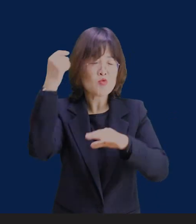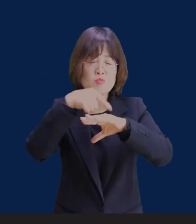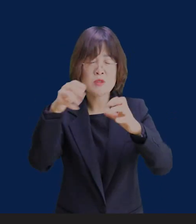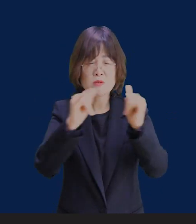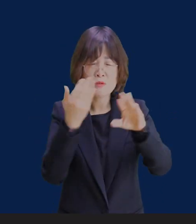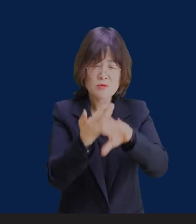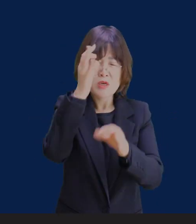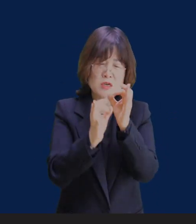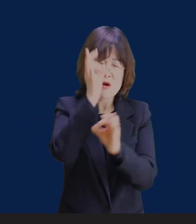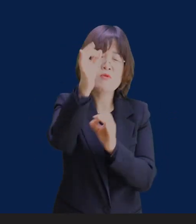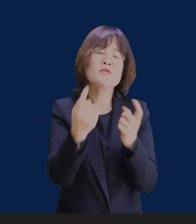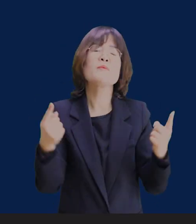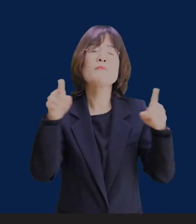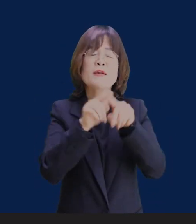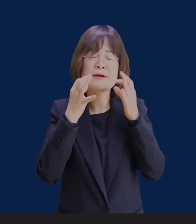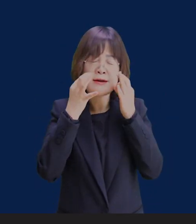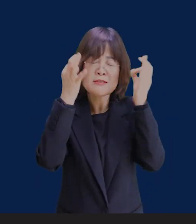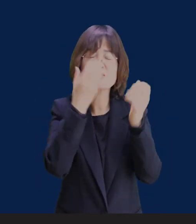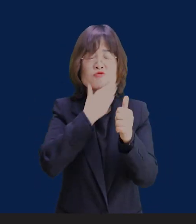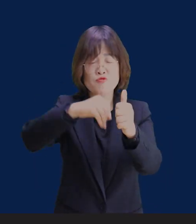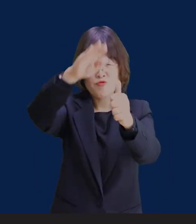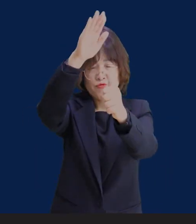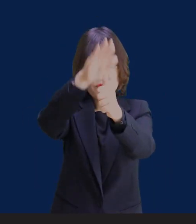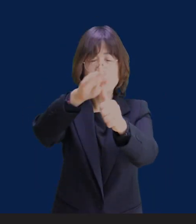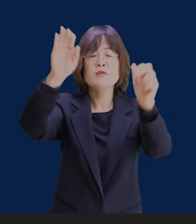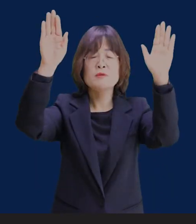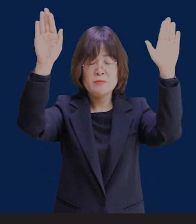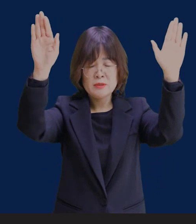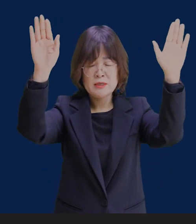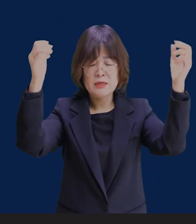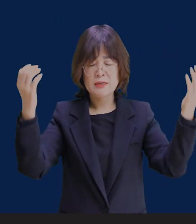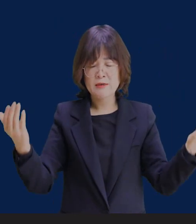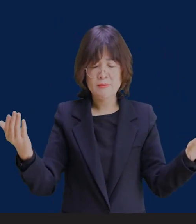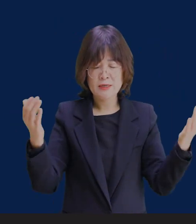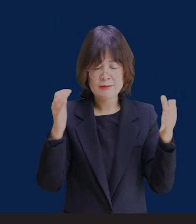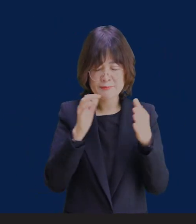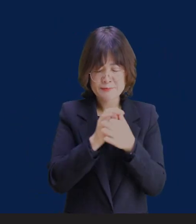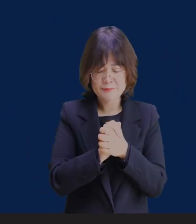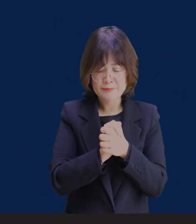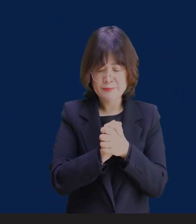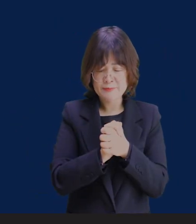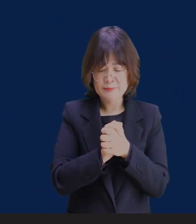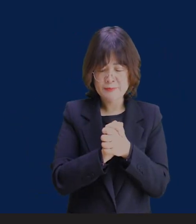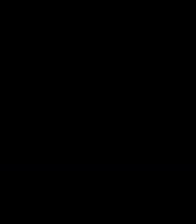이 나라와 이 민족에 영원토록 함께 하시기를 간절히 축원하옵나이다. 아멘.